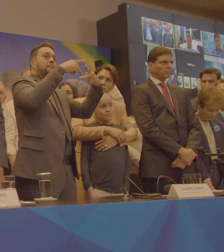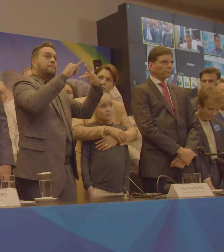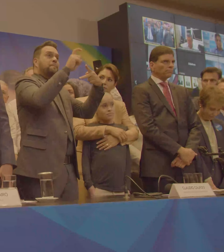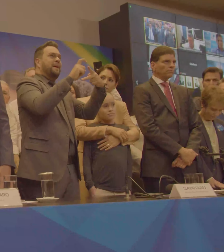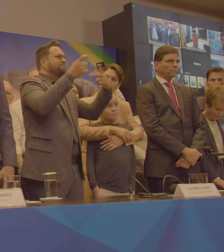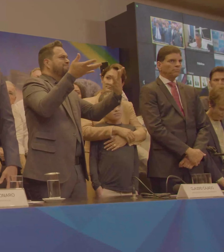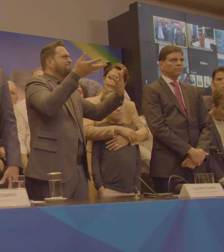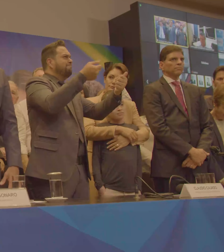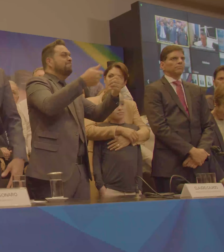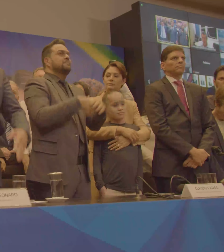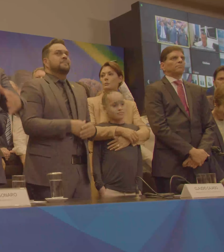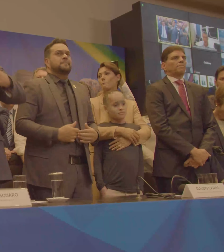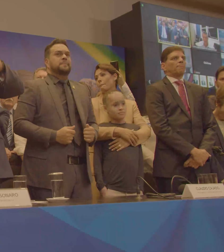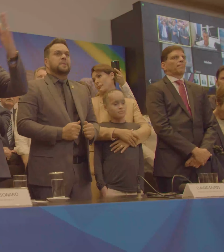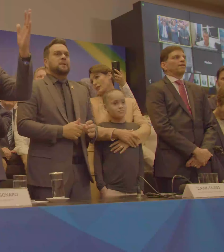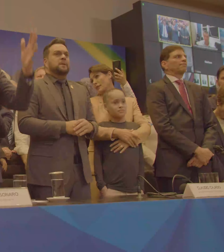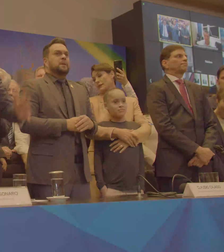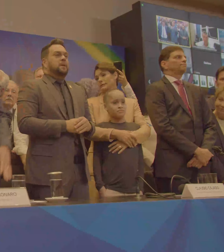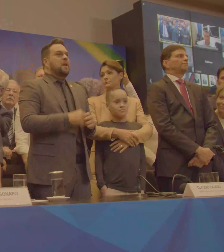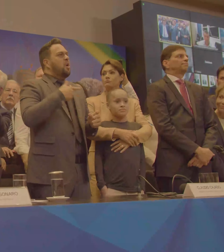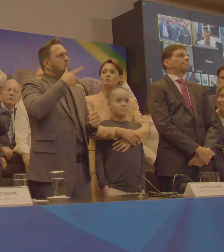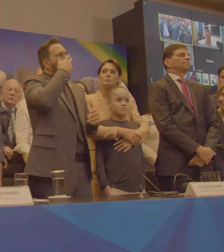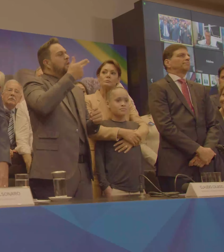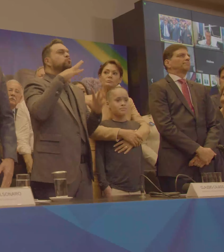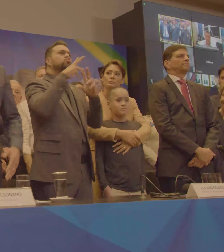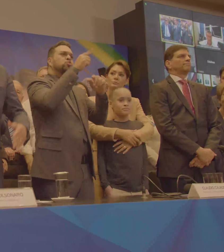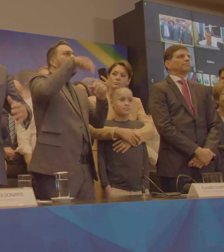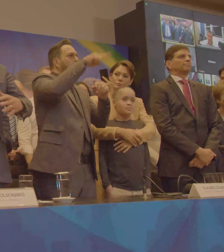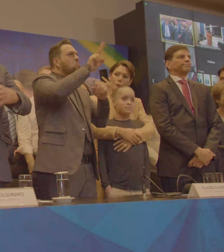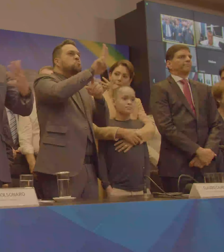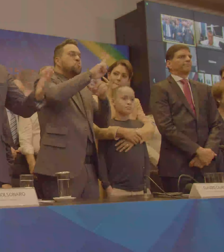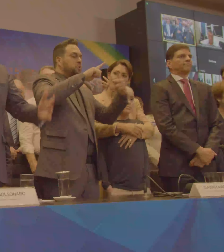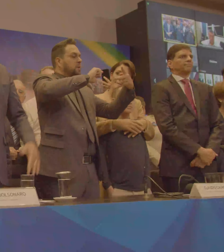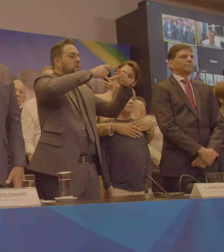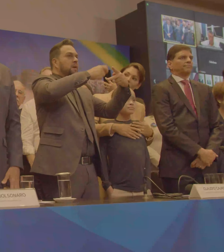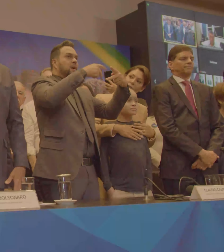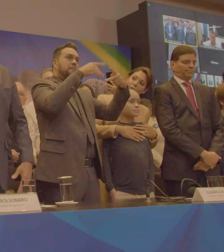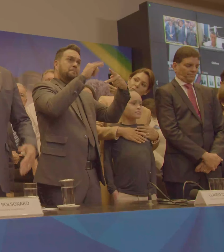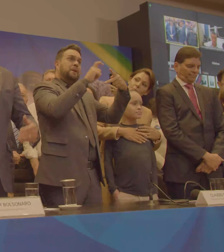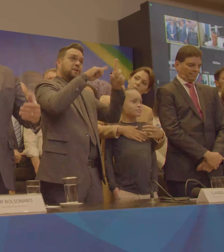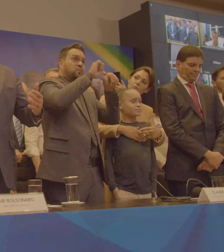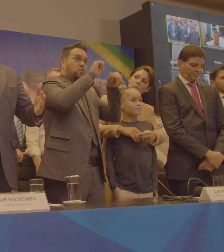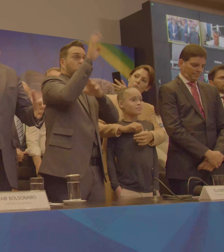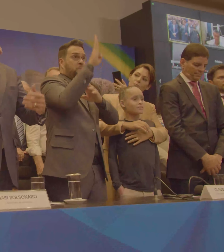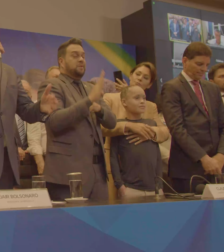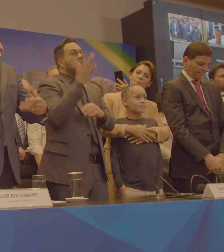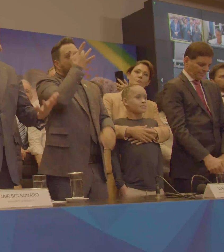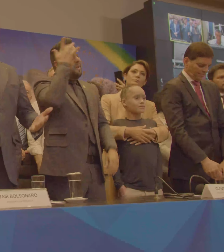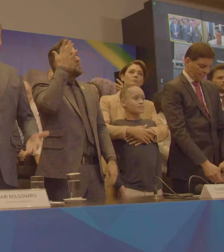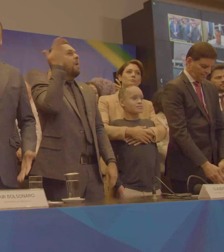fantástica. Transformou. Acho que todo mundo aqui mexe com o Pix, né? Transformou o Brasil. Aquela é aquela